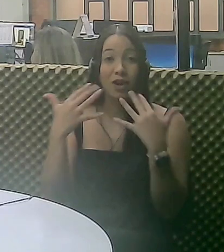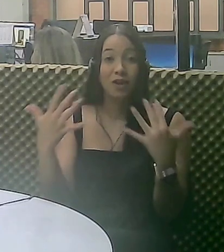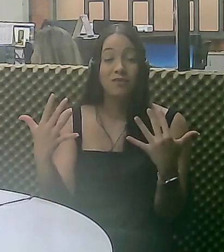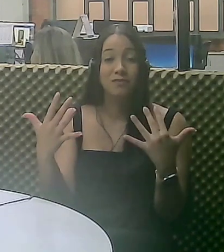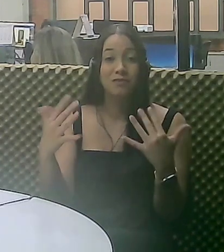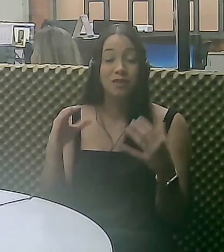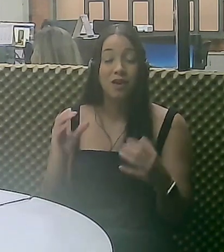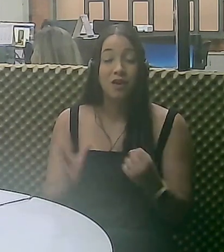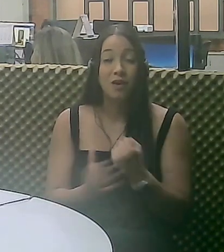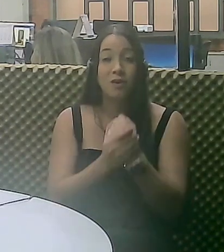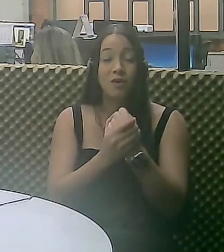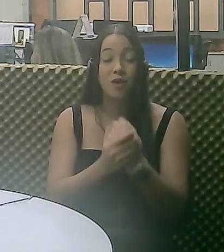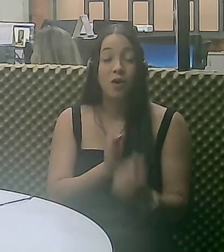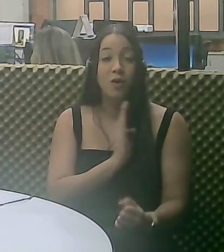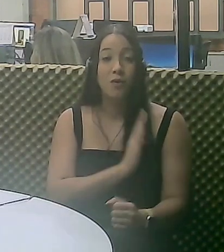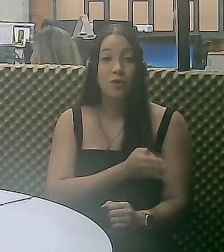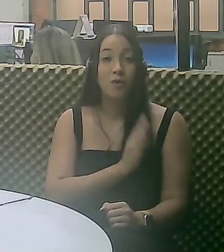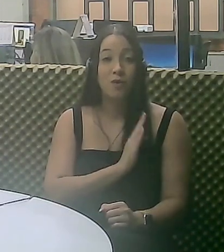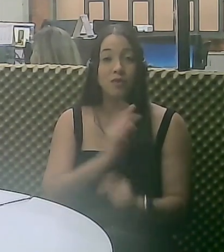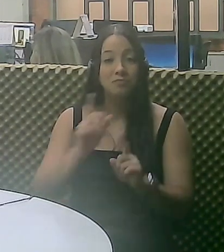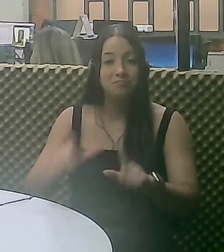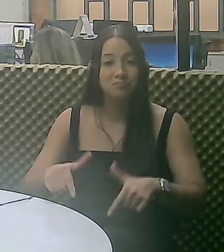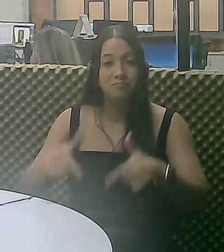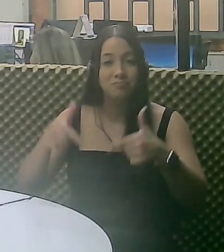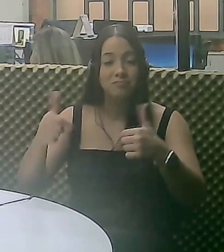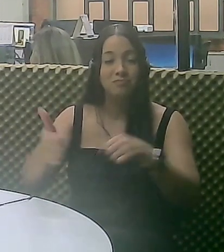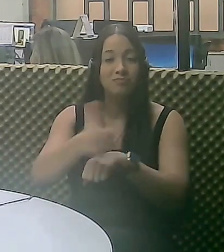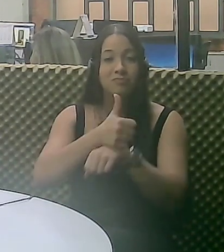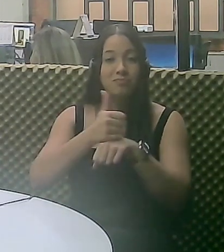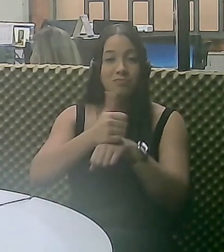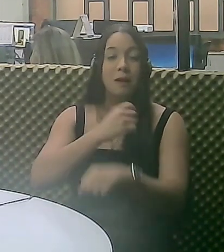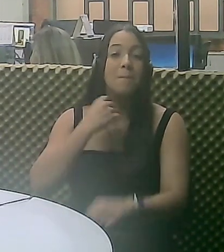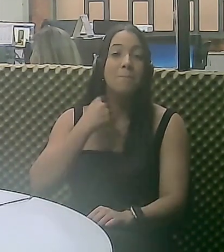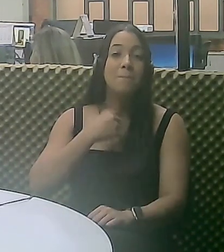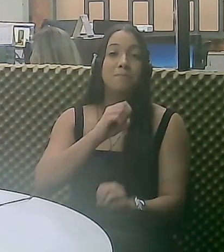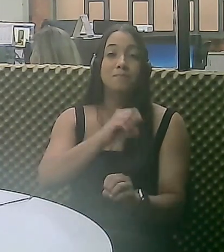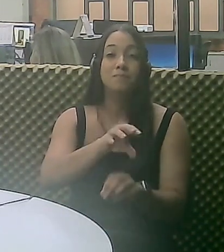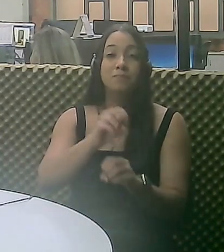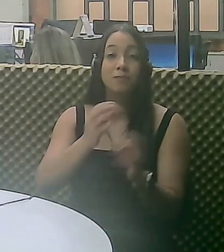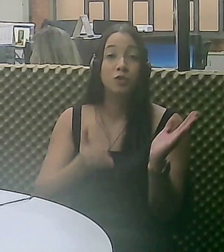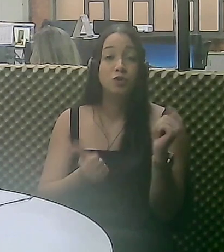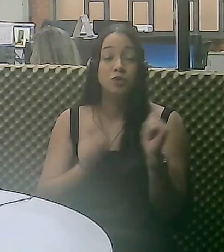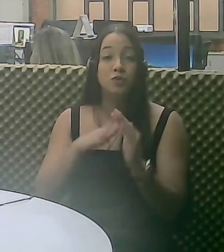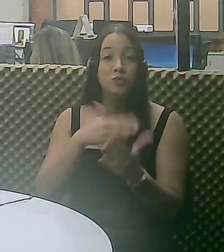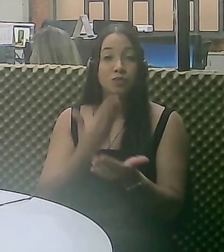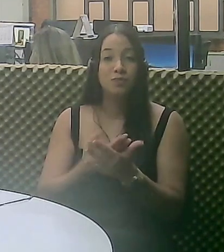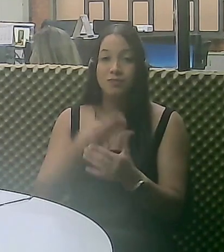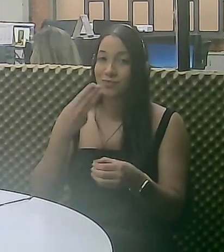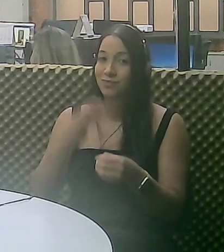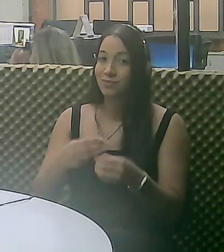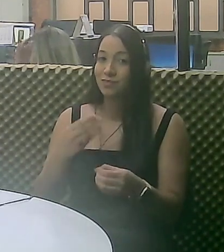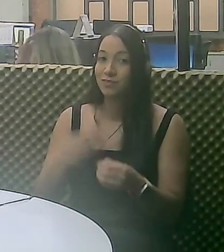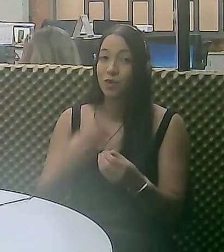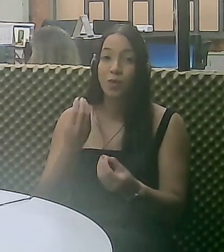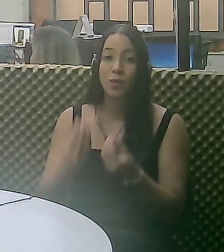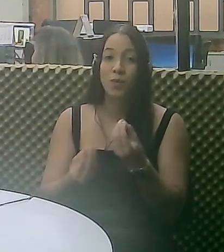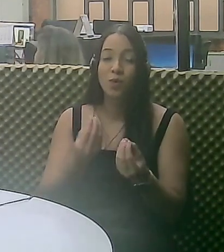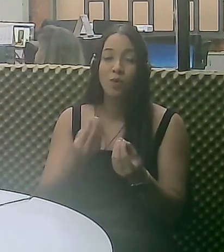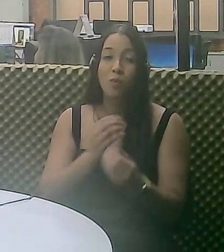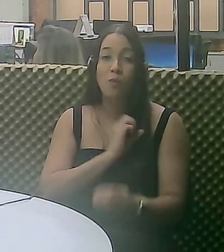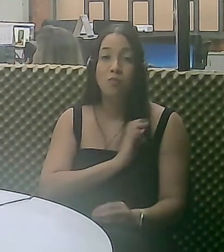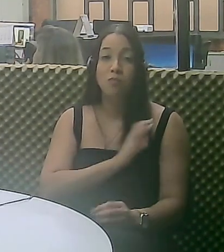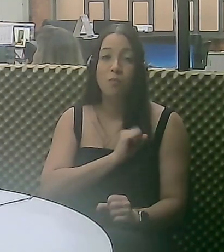o Guardiões do Coração, uma ação pioneira em Minas, que ensina jovens das escolas municipais como agir em caso de